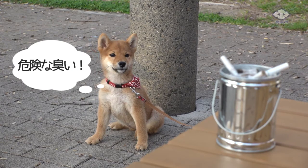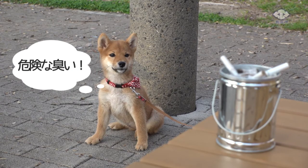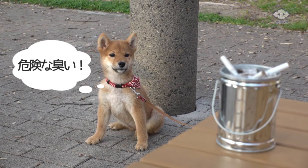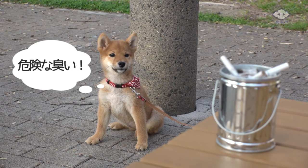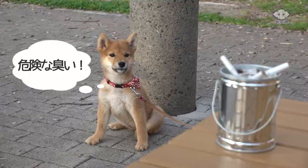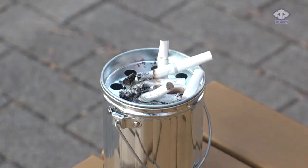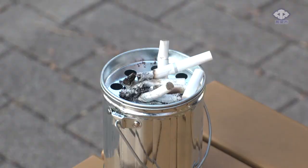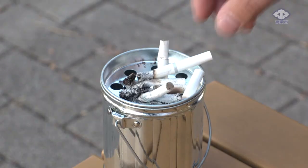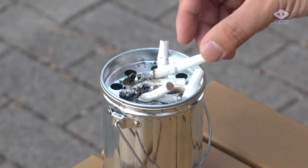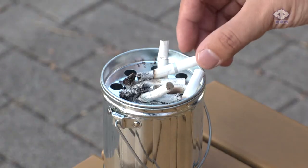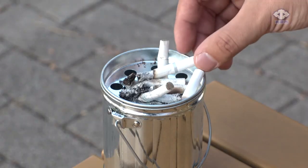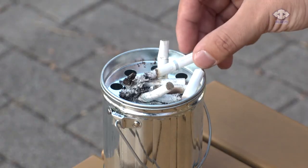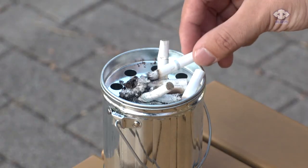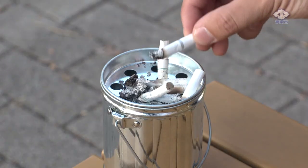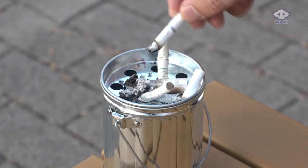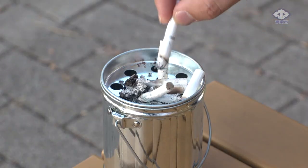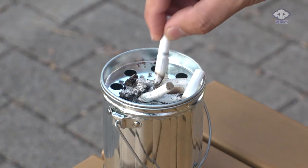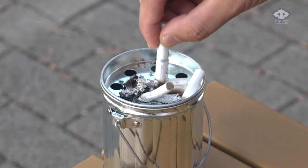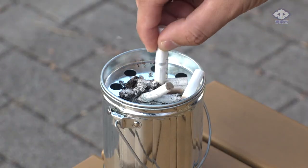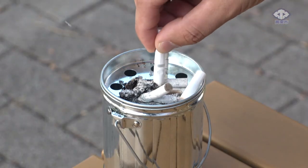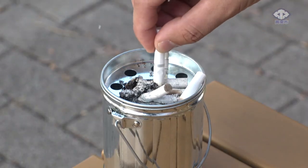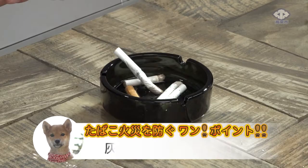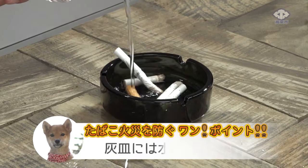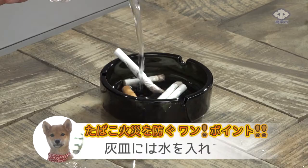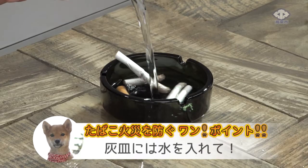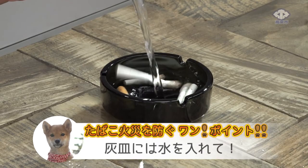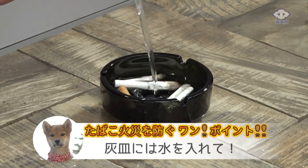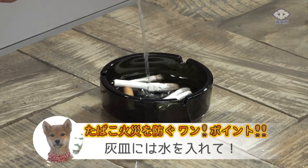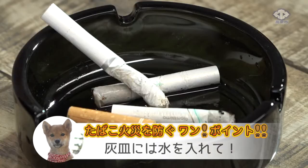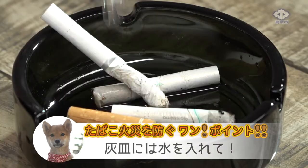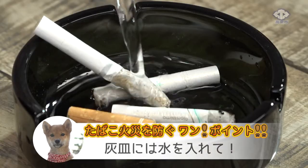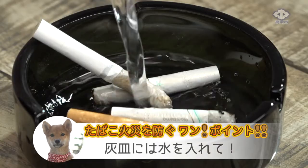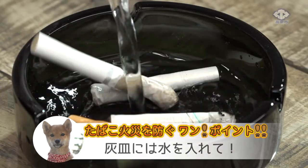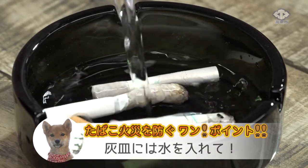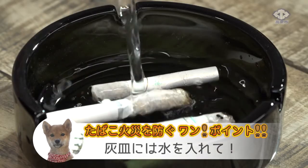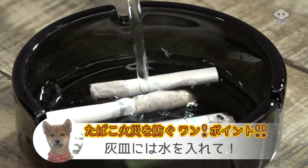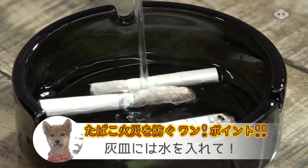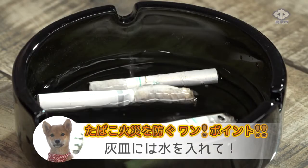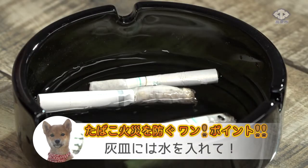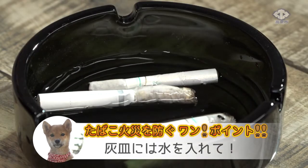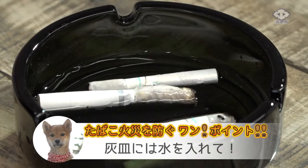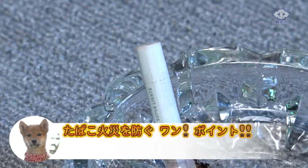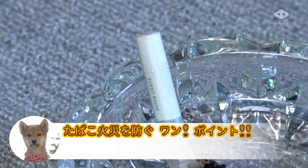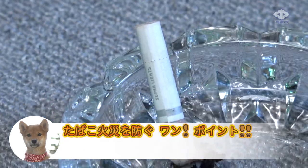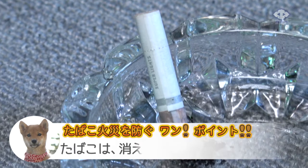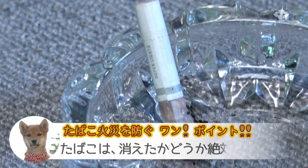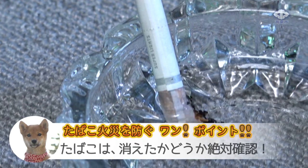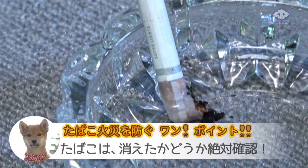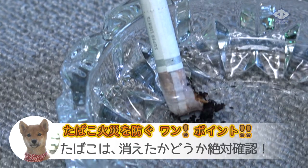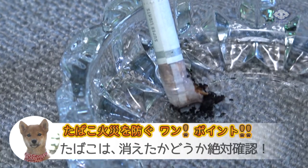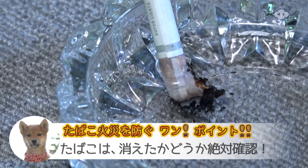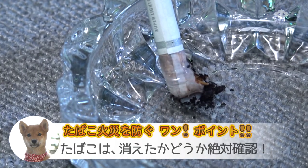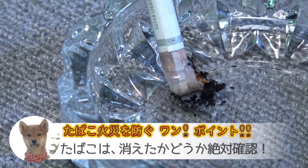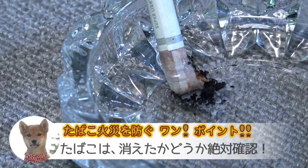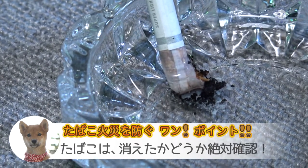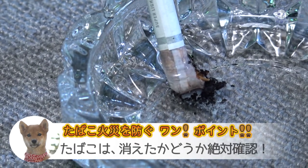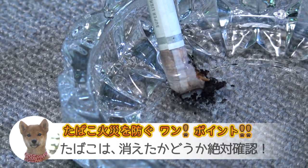には、日々の心構えが大切です。灰皿には水を入れて、消えたかどうか絶対確